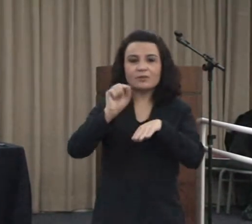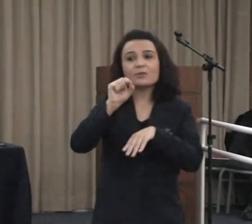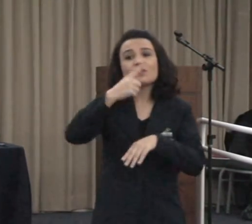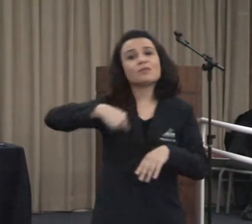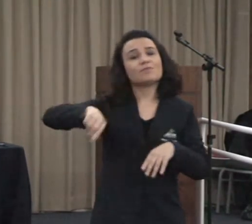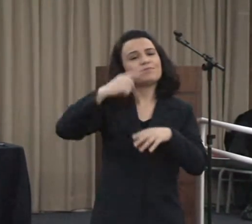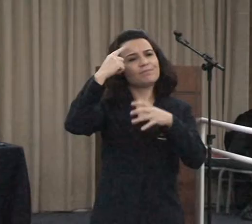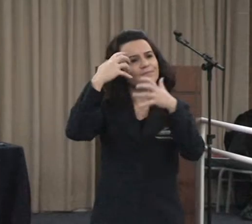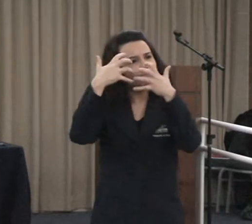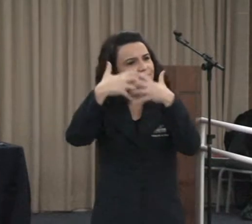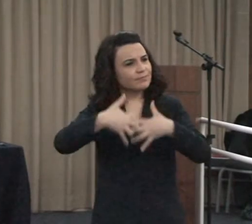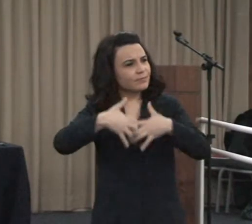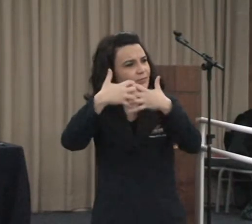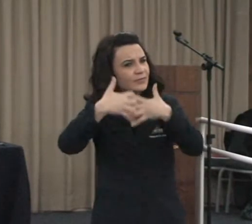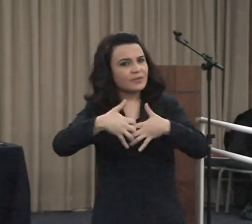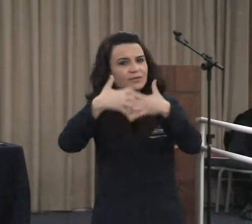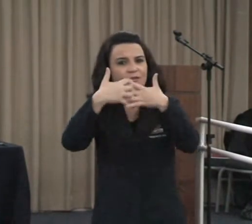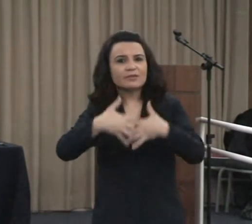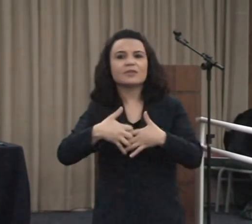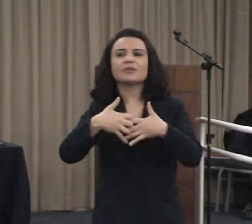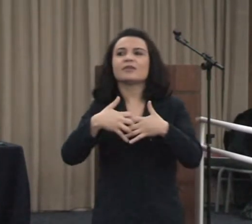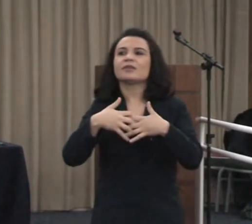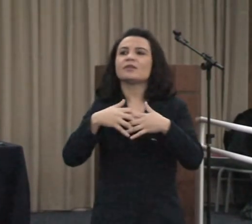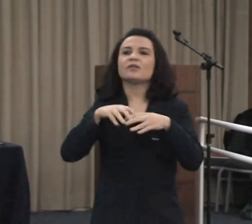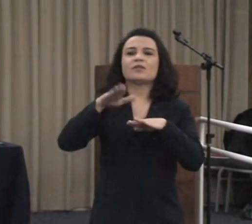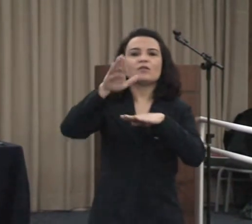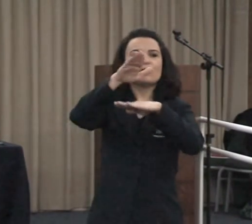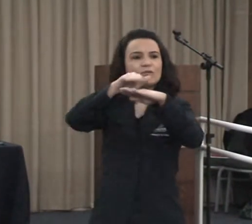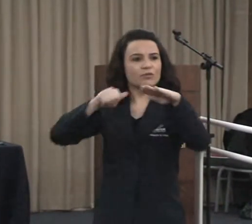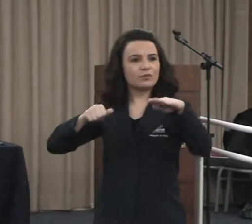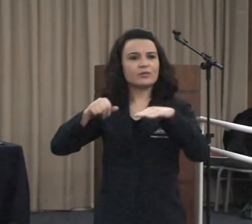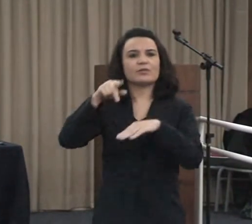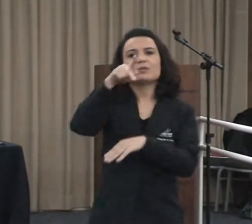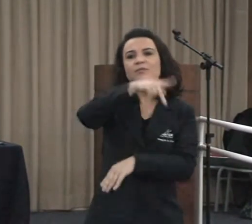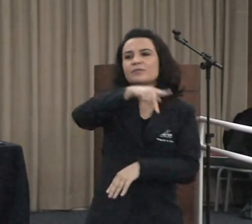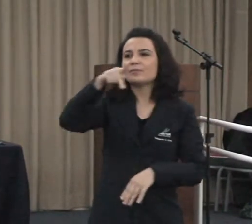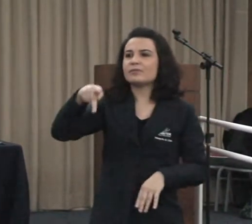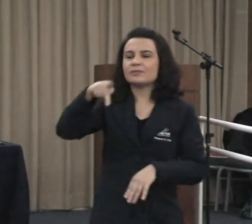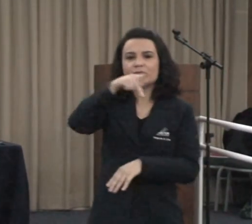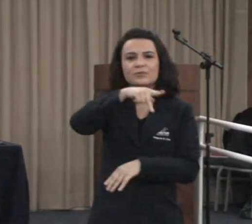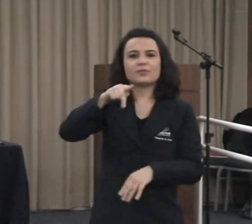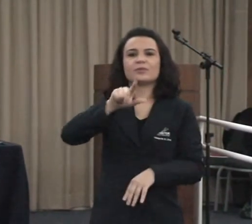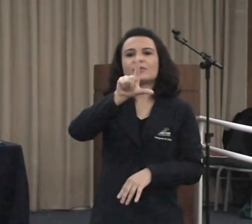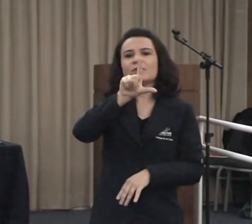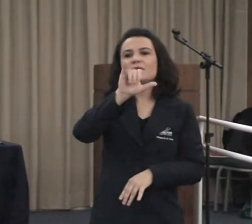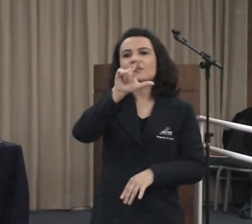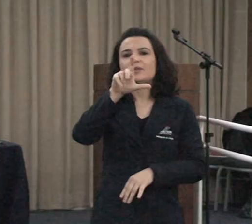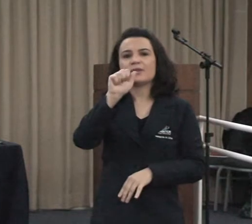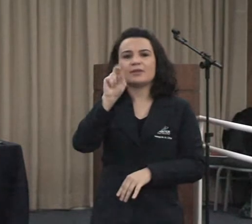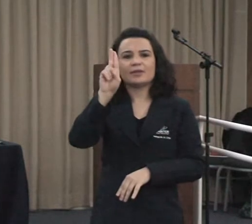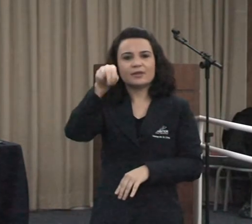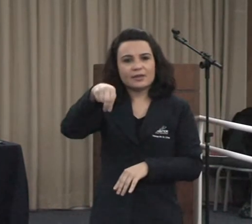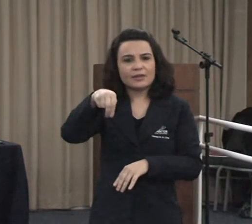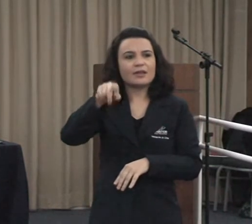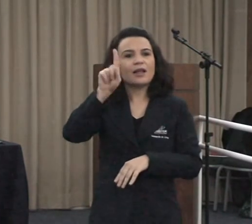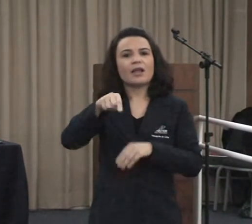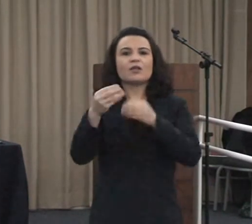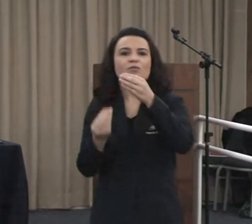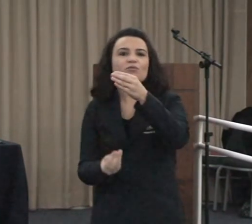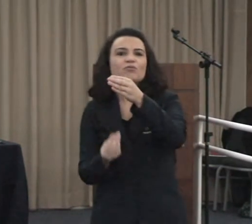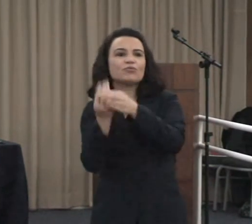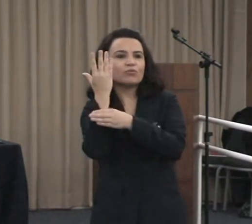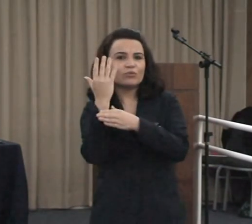reflexão e, para isso, chamamos a professora Lilian Biglia, do Instituto Paranaense de Cegos,